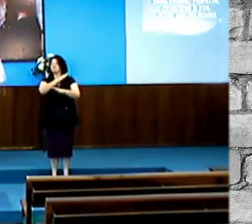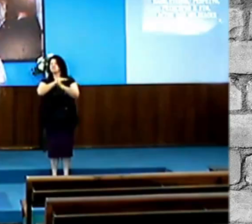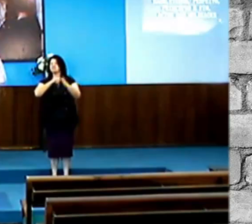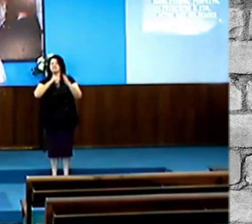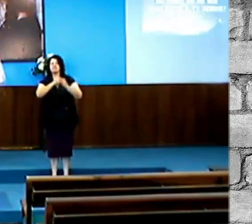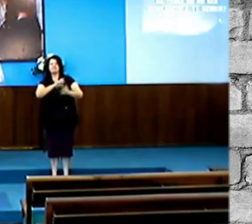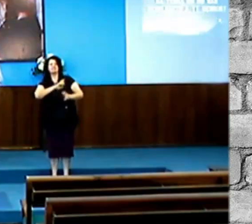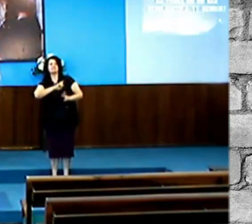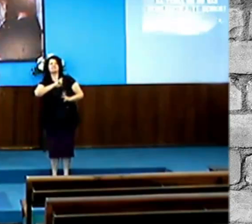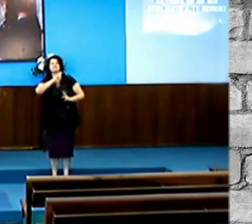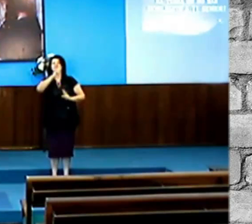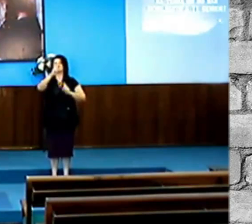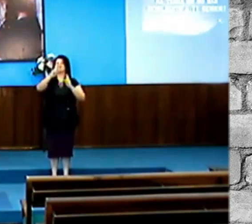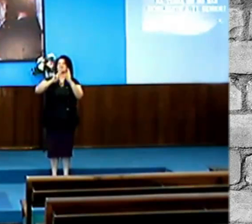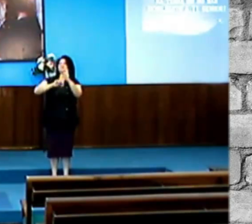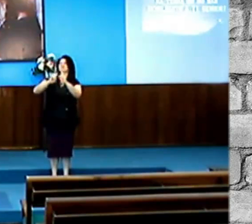religiões.